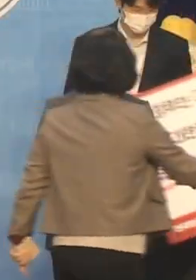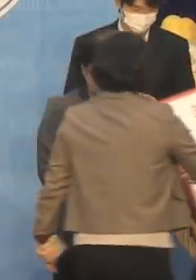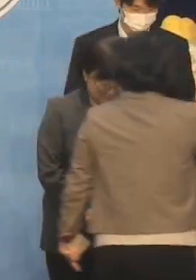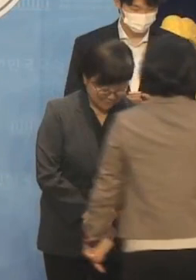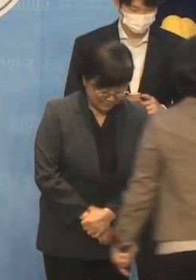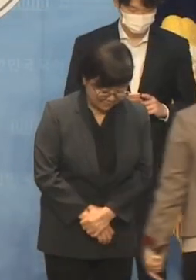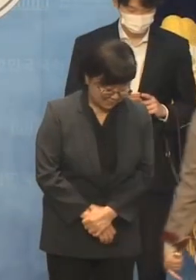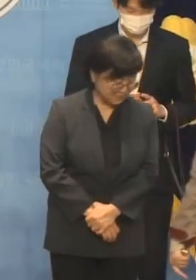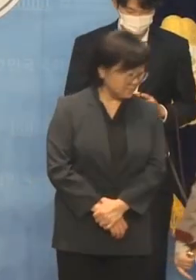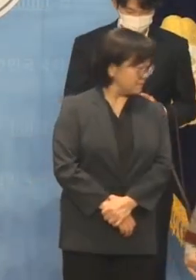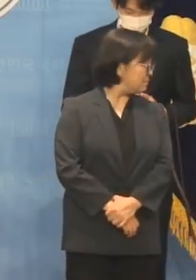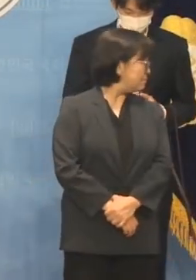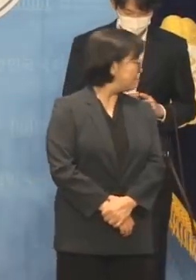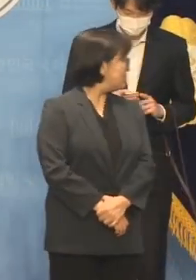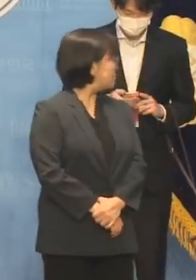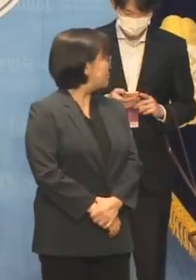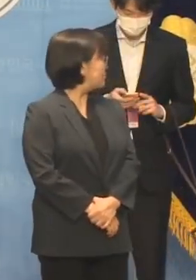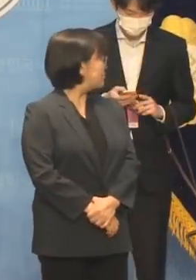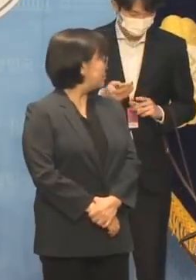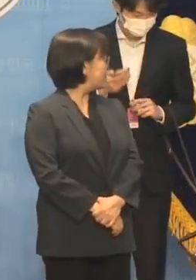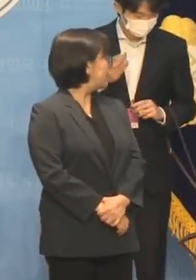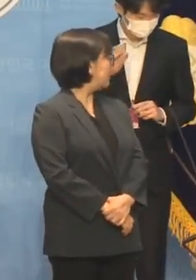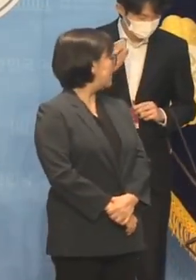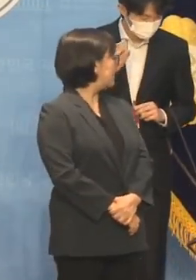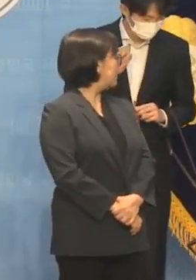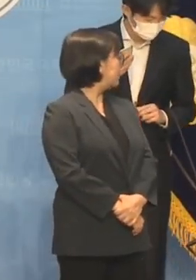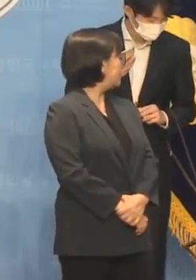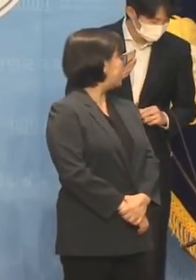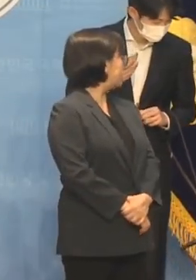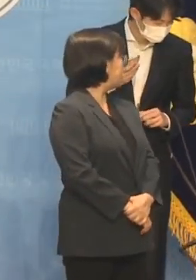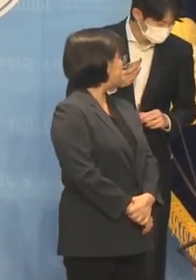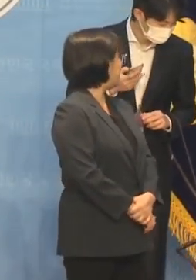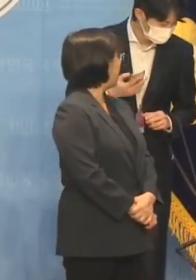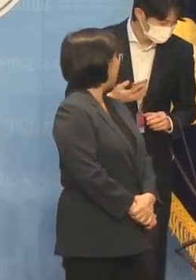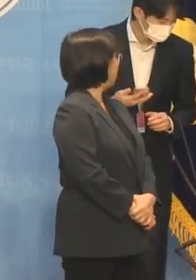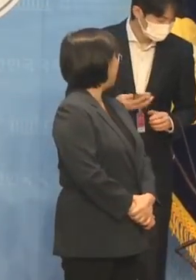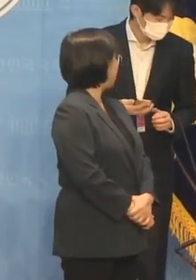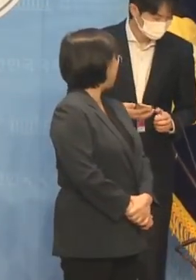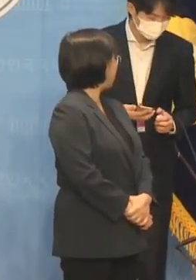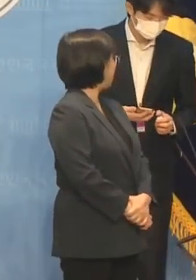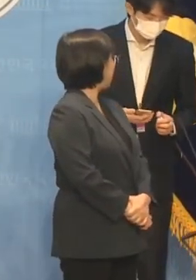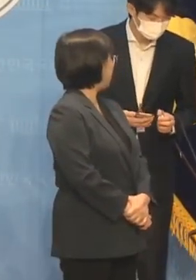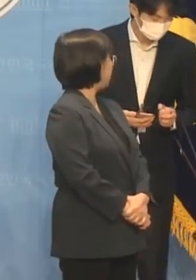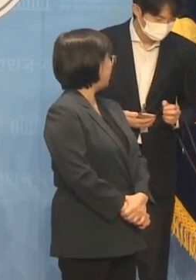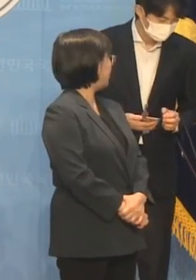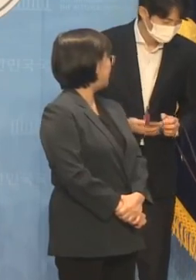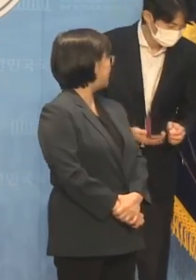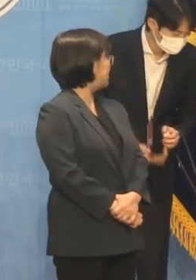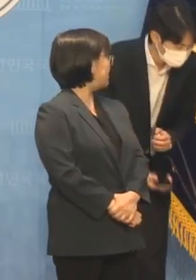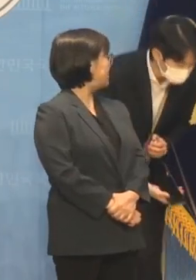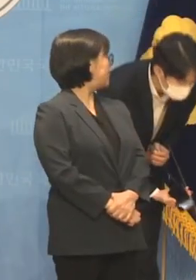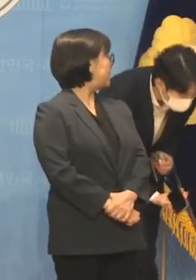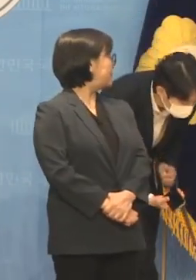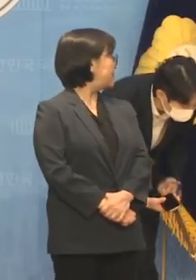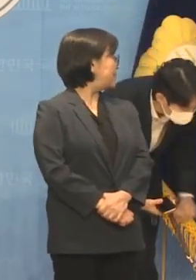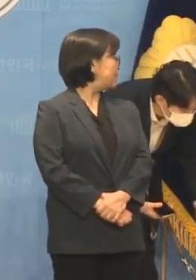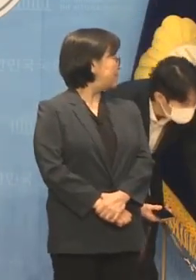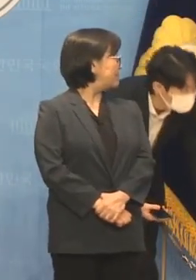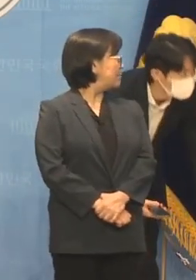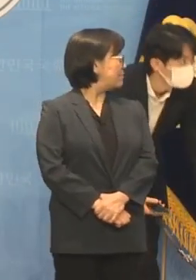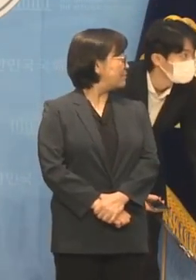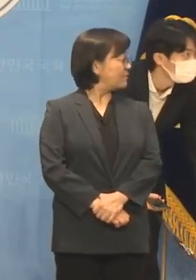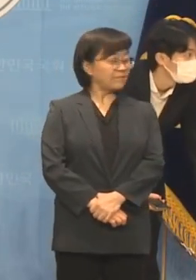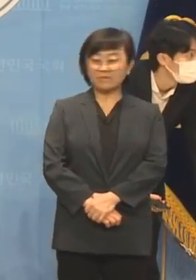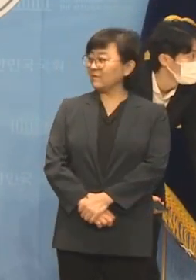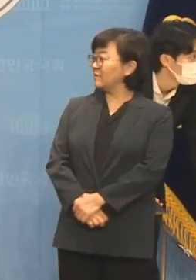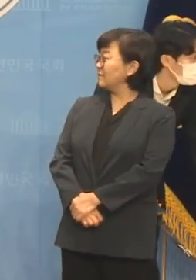제가 발언하고 끝으로 갈까? 아니면 그냥 자리에서 있으시는 거죠. 그대로 서서 앞에. 발표하시면 저도 두 번째 발표. 발표하시는 분이